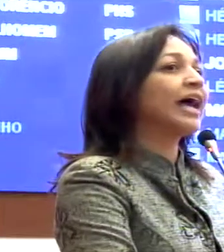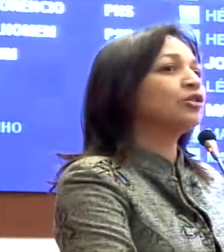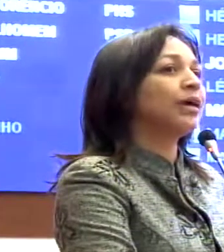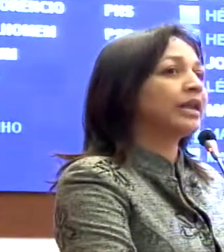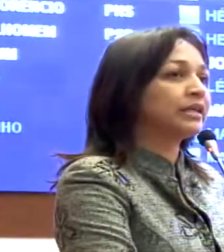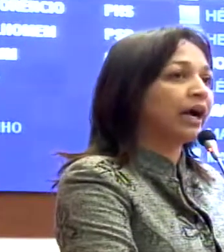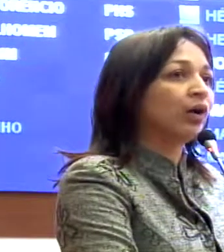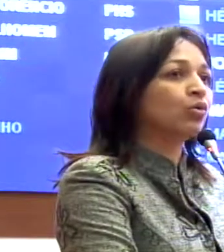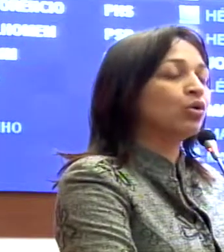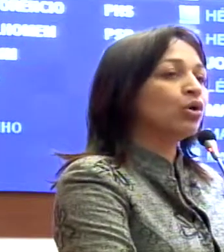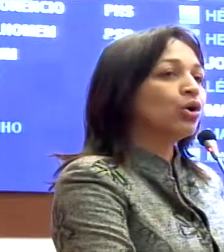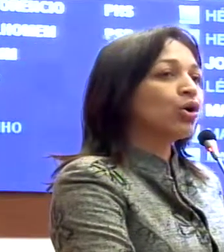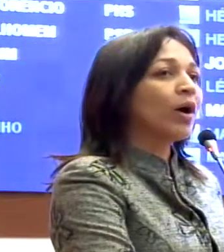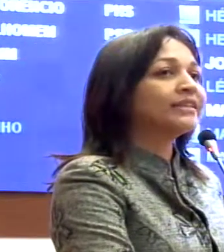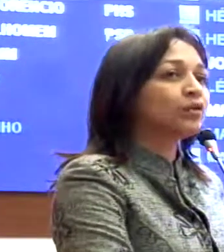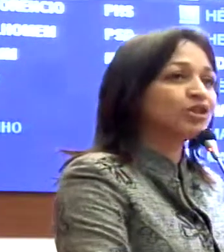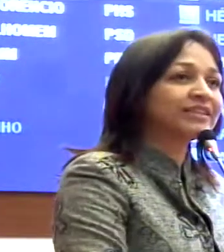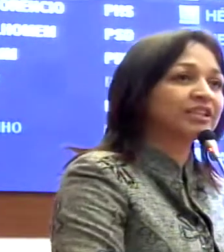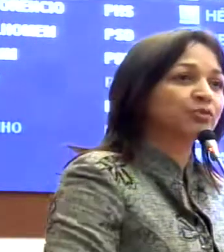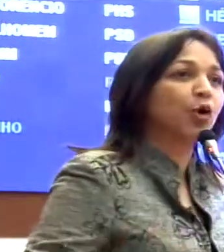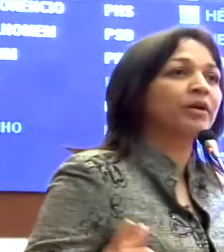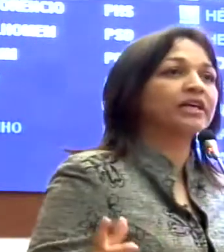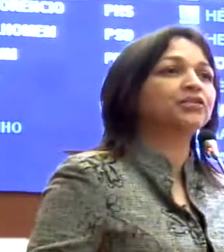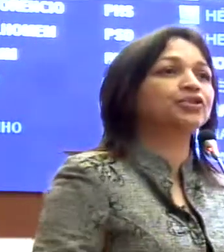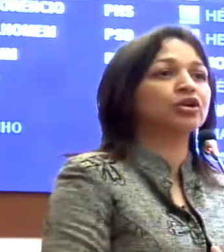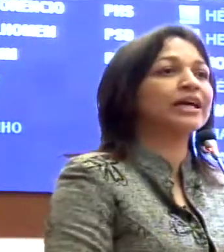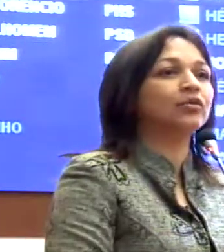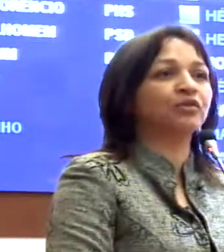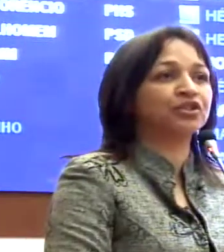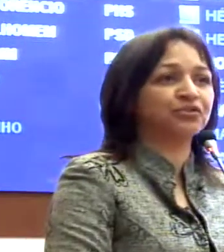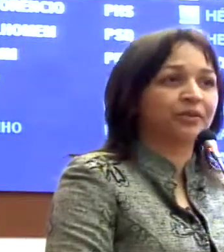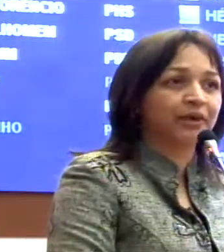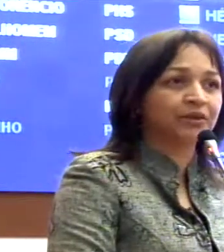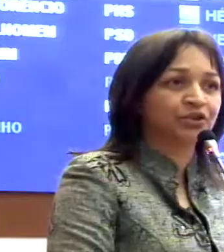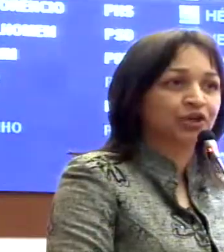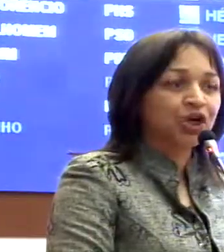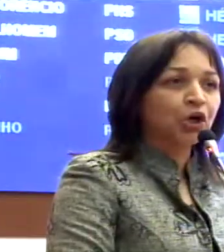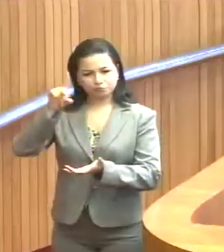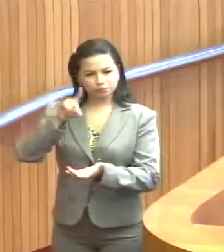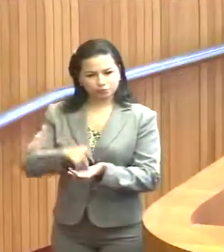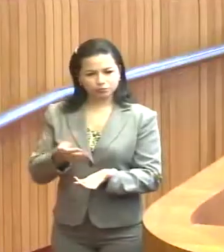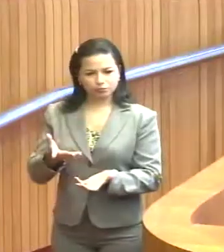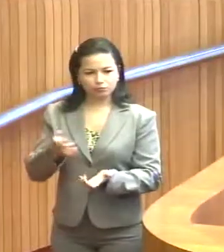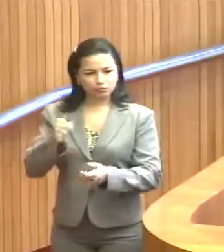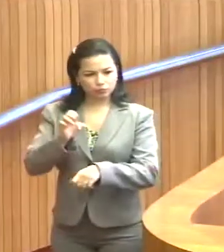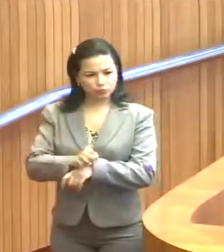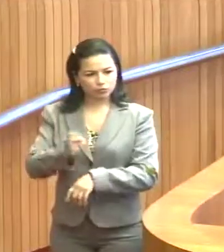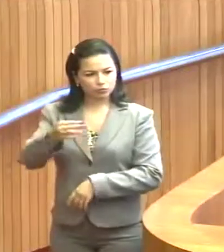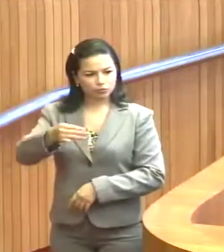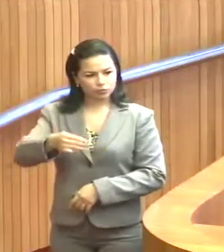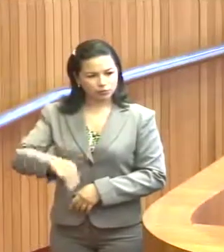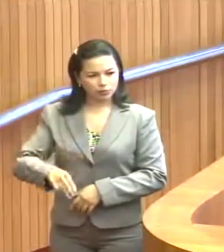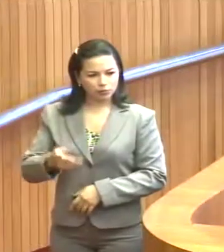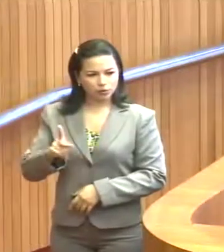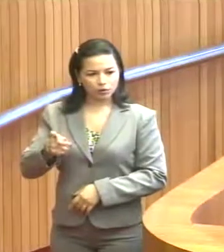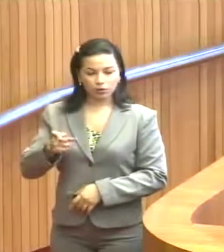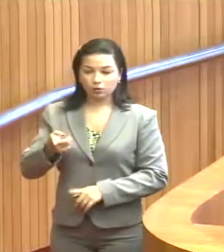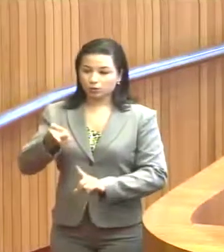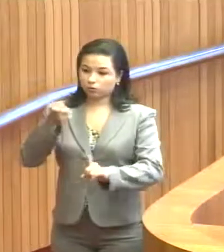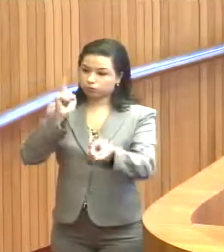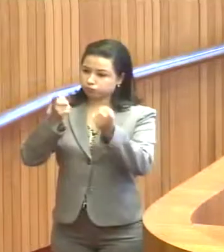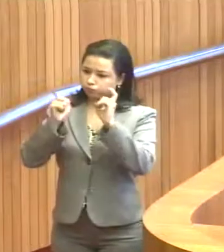um Estado do Maranhão com as audiências públicas funcionando efetivamente, um Estado do Maranhão com os